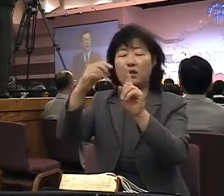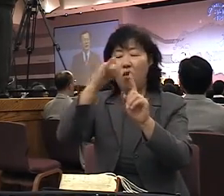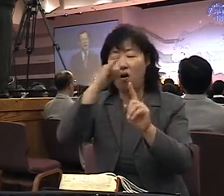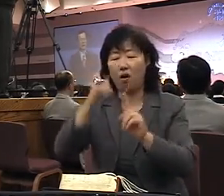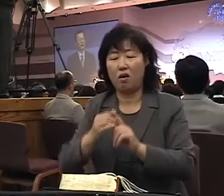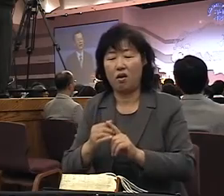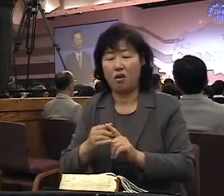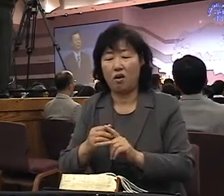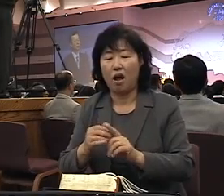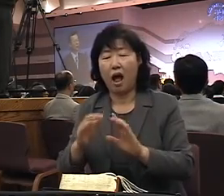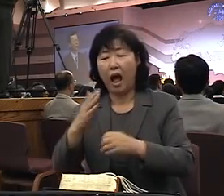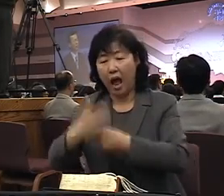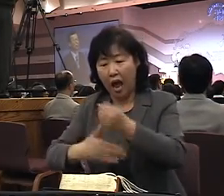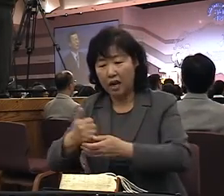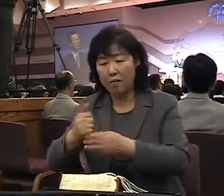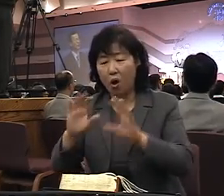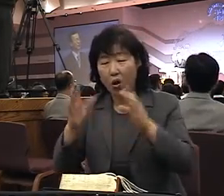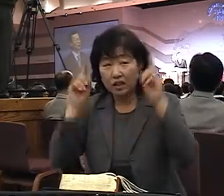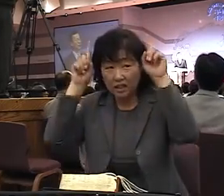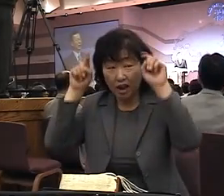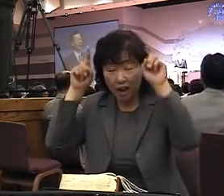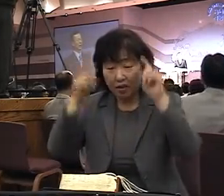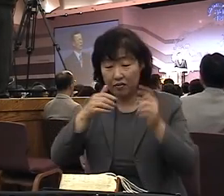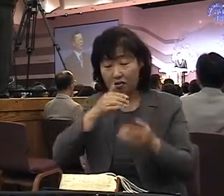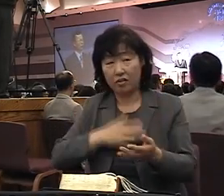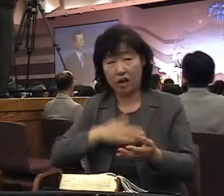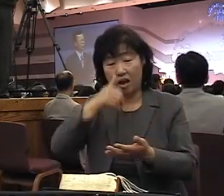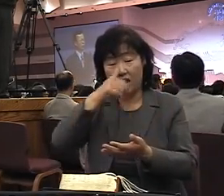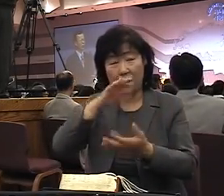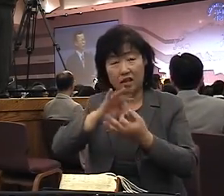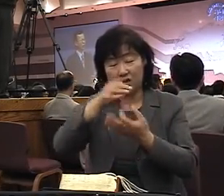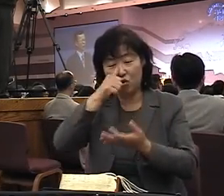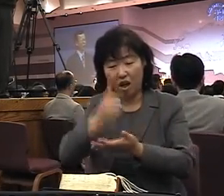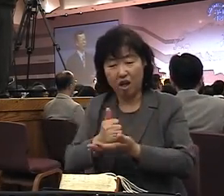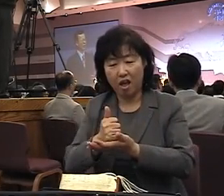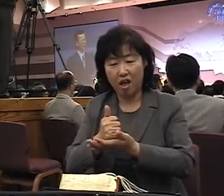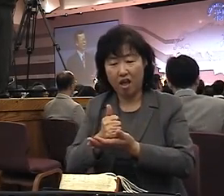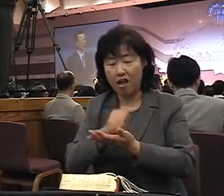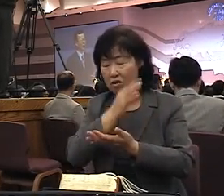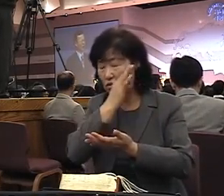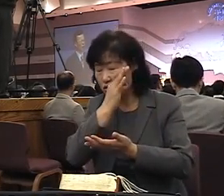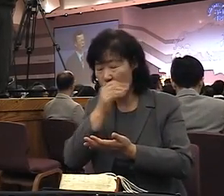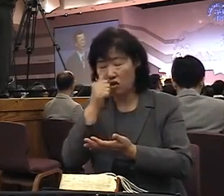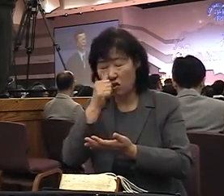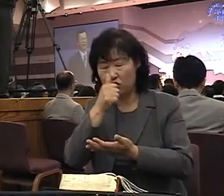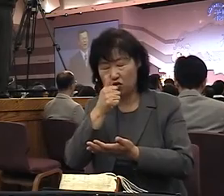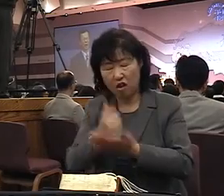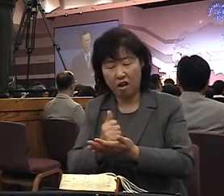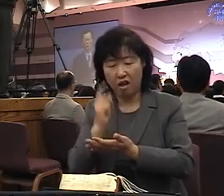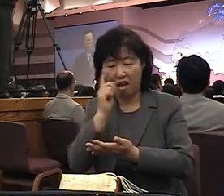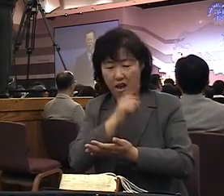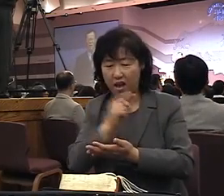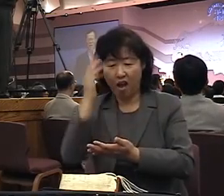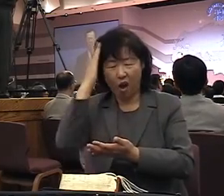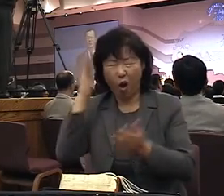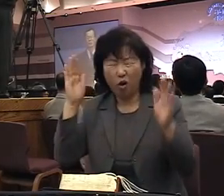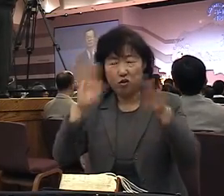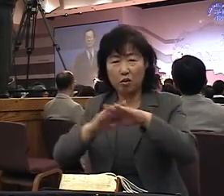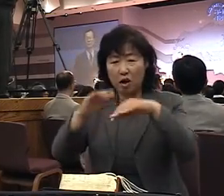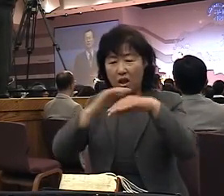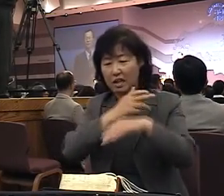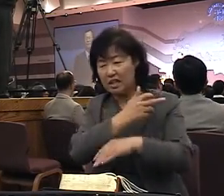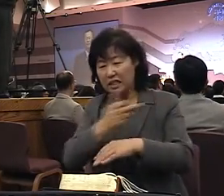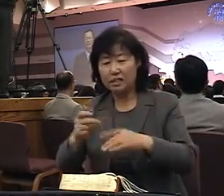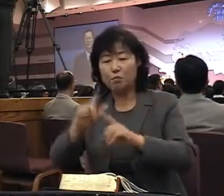나의 죄에 무너짐, 나의 수치와 죄악과 어두움의 엄청난 그